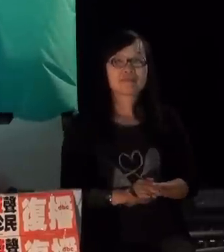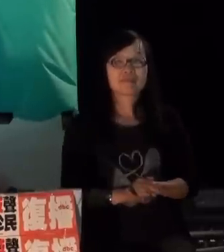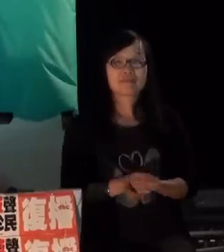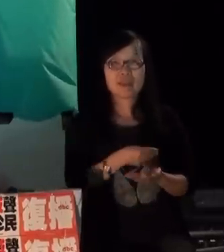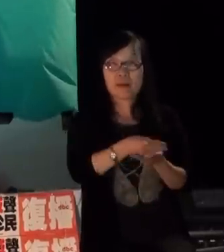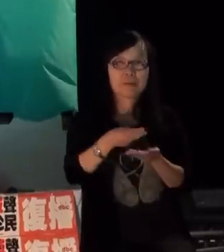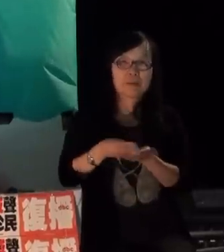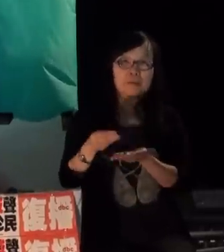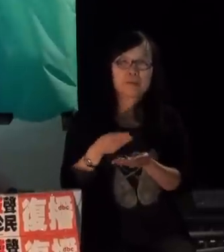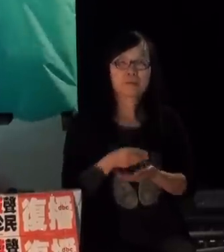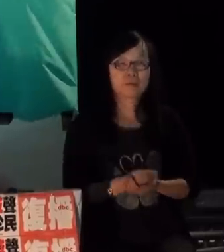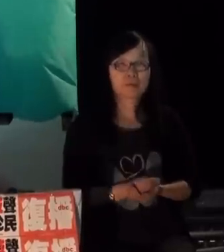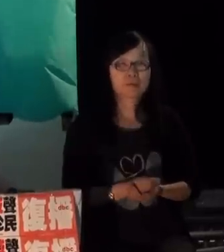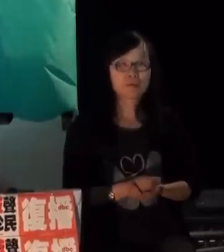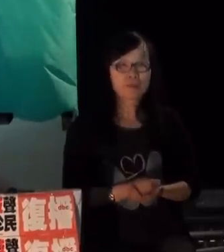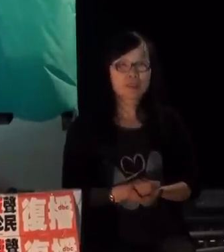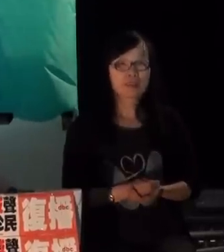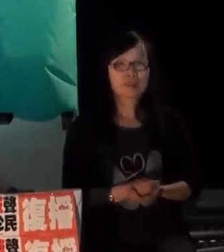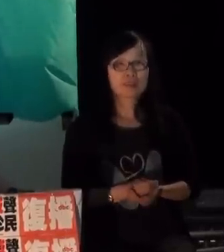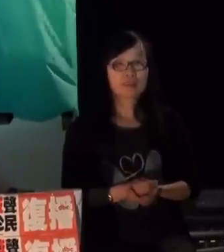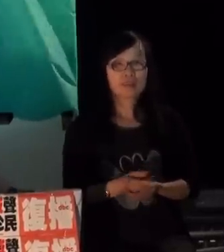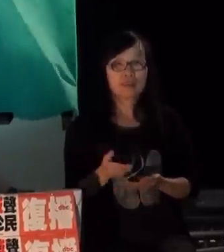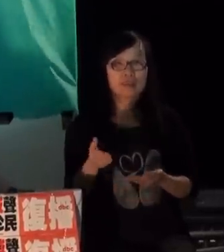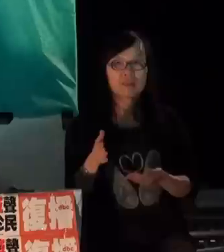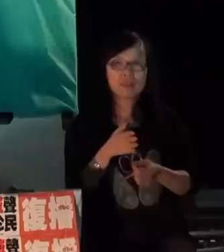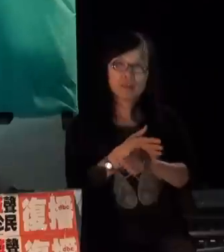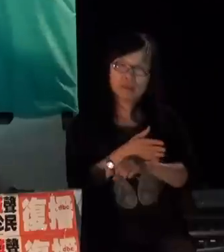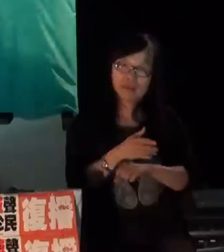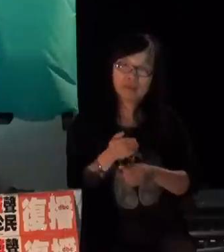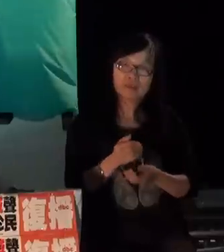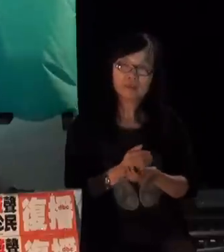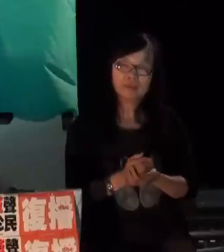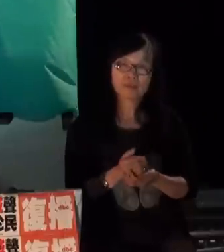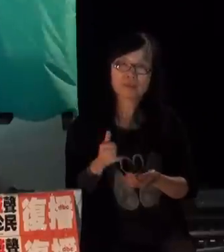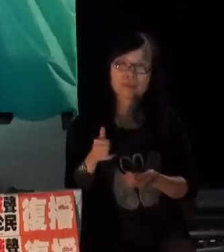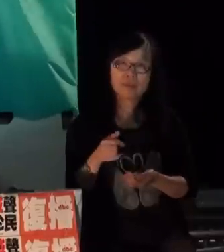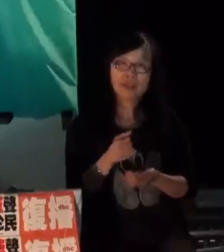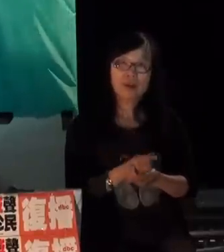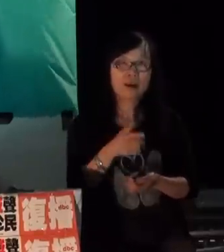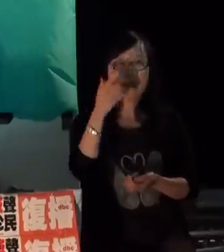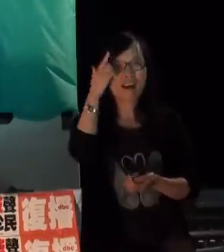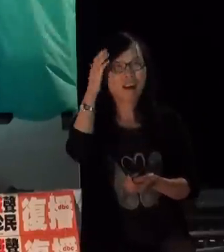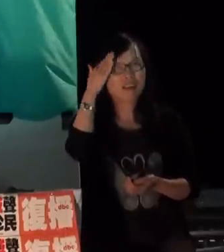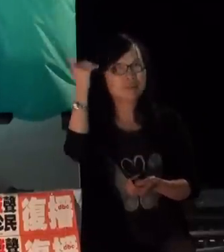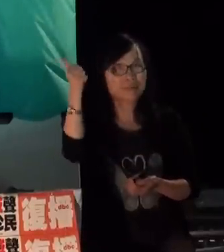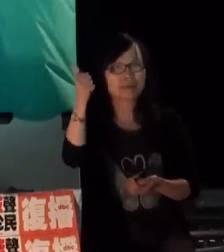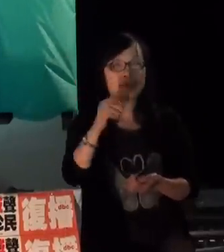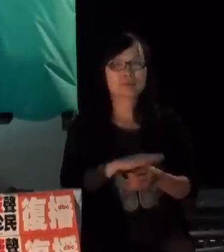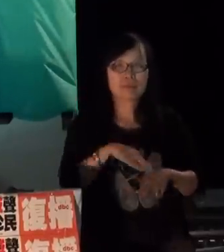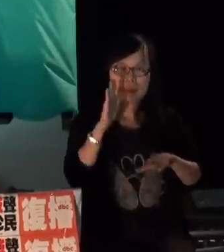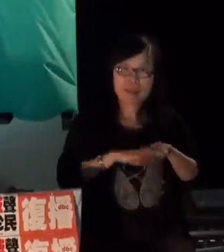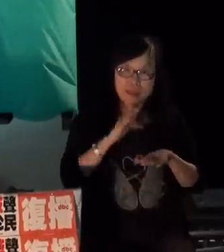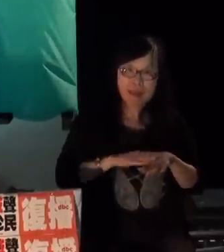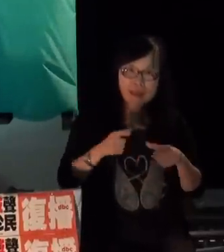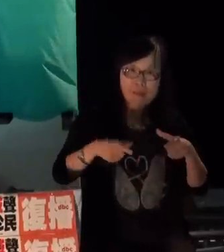叫卡片。咁喂，佢又時代風送騰王國喎，真係時代運到喎。啱啱阿劉慧